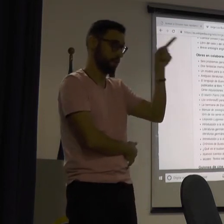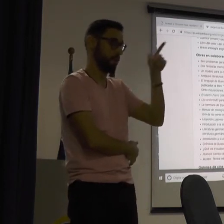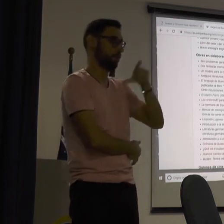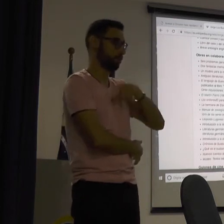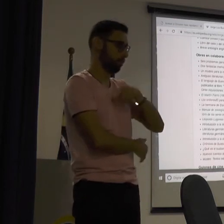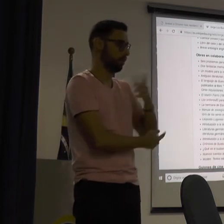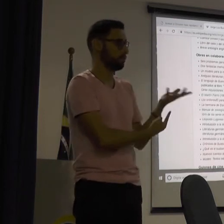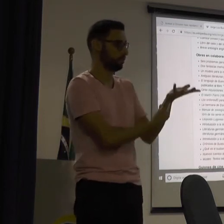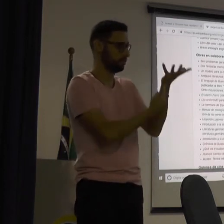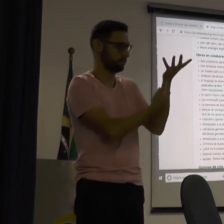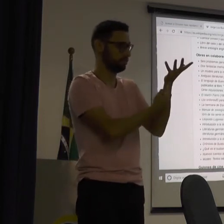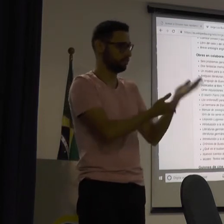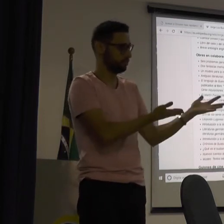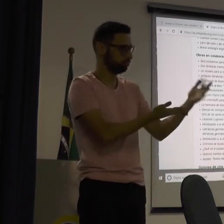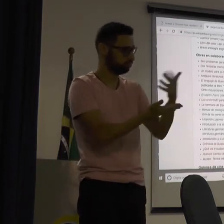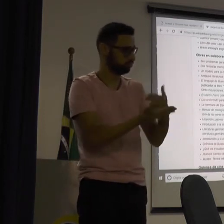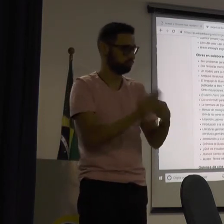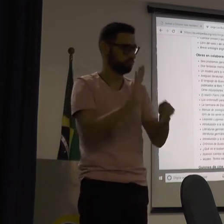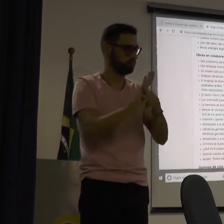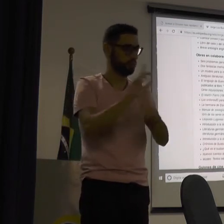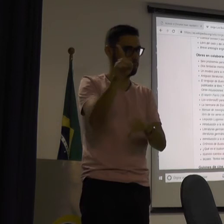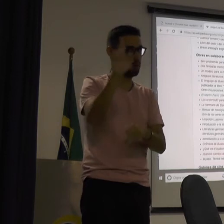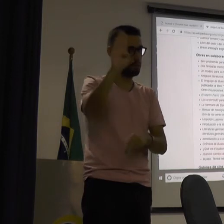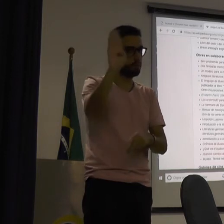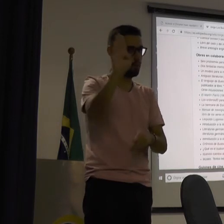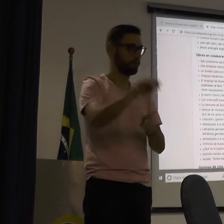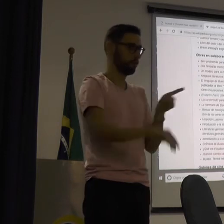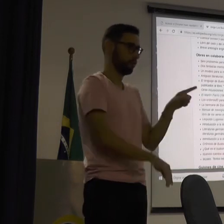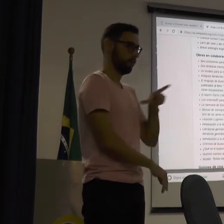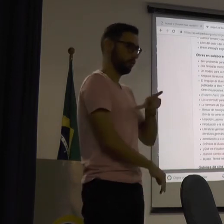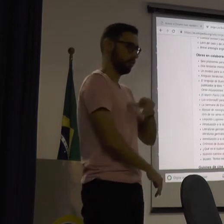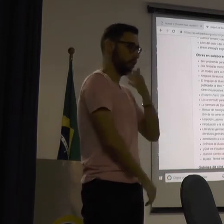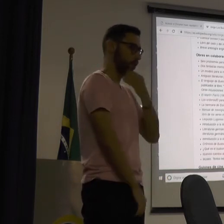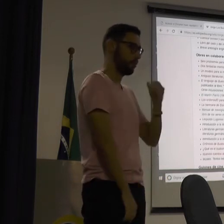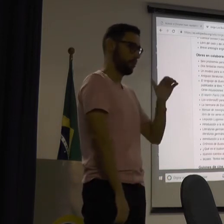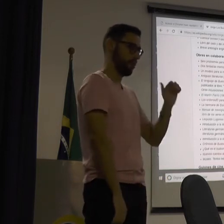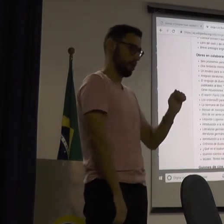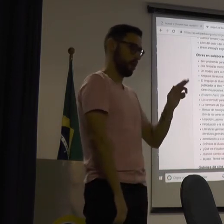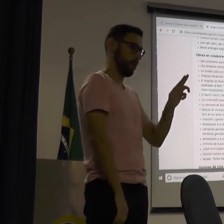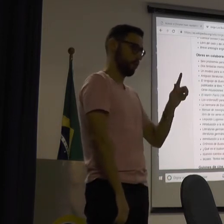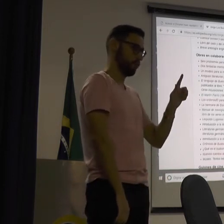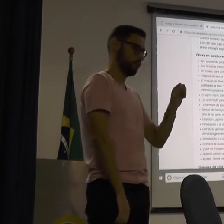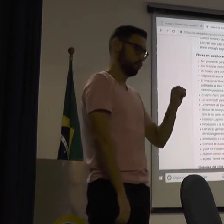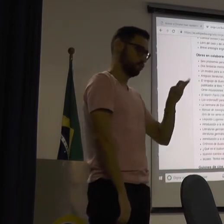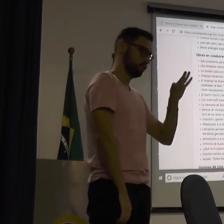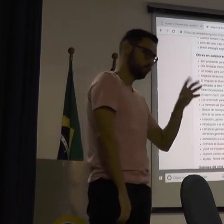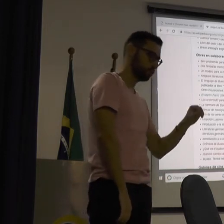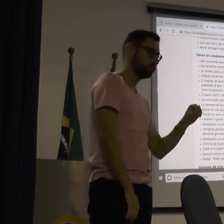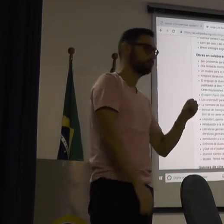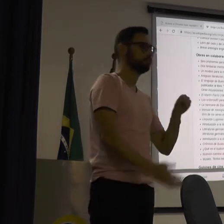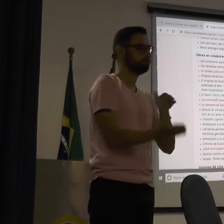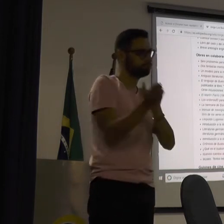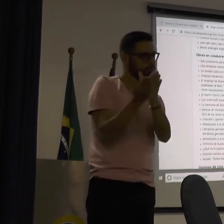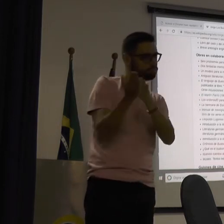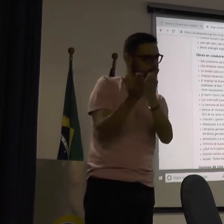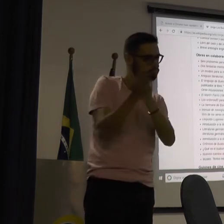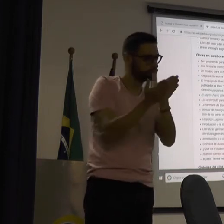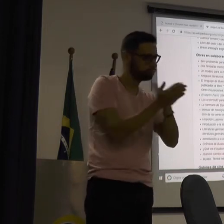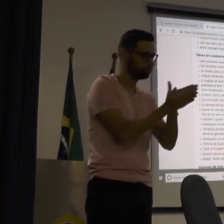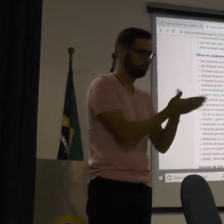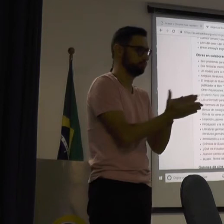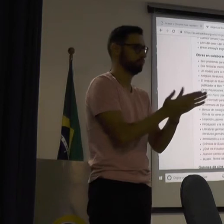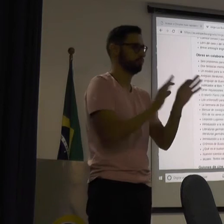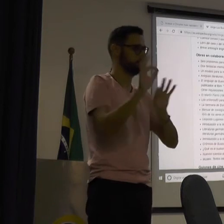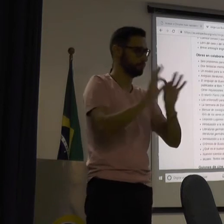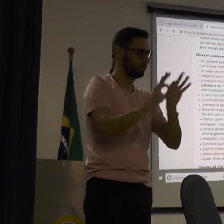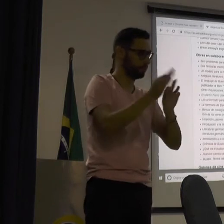uma antologia do Borges feita pelo Augusto de Campos. O que a gente fala, puxa, como, né? Que é o oposto,